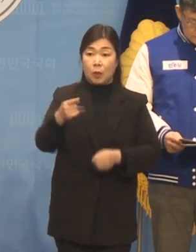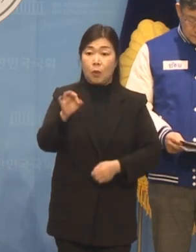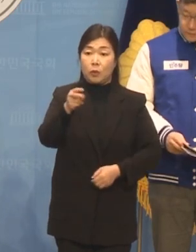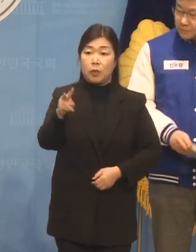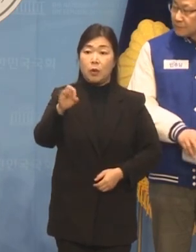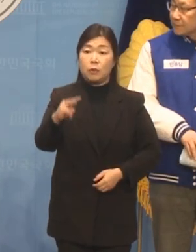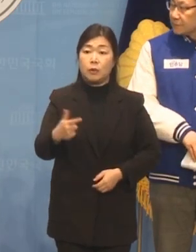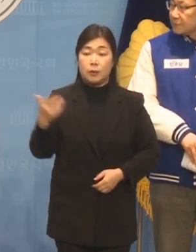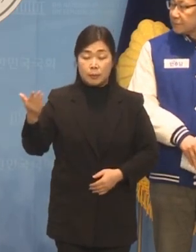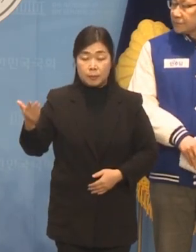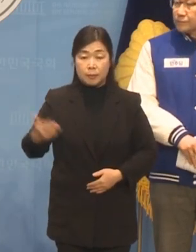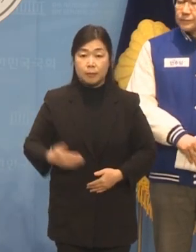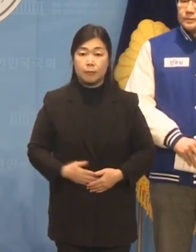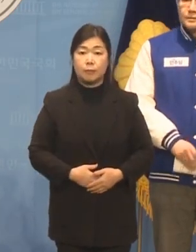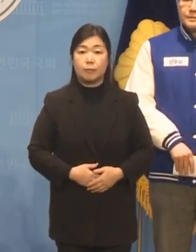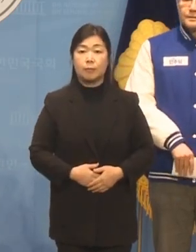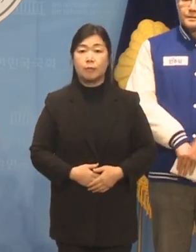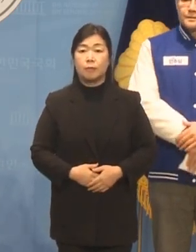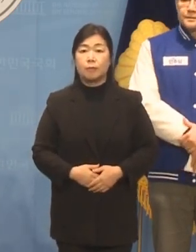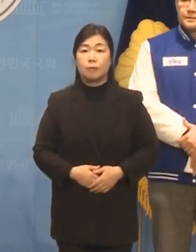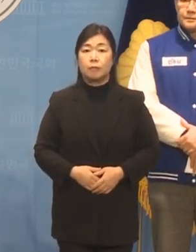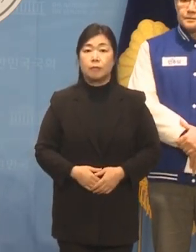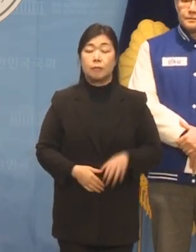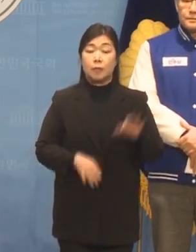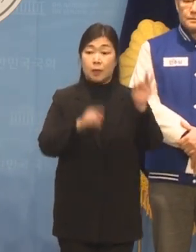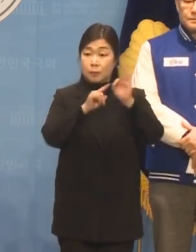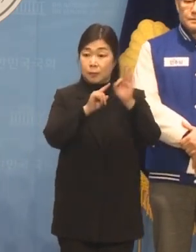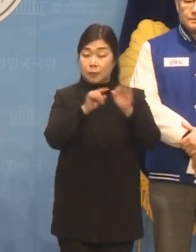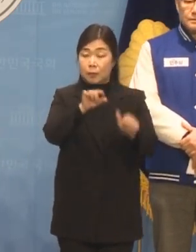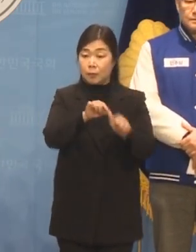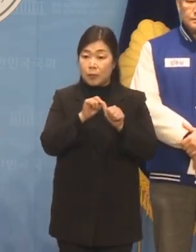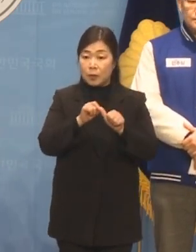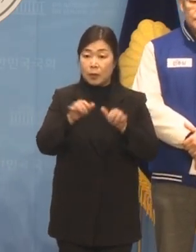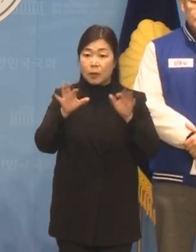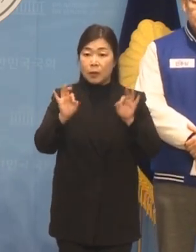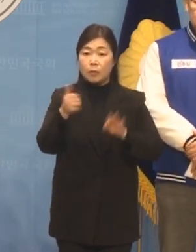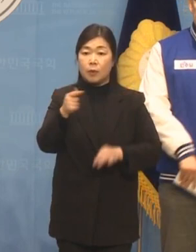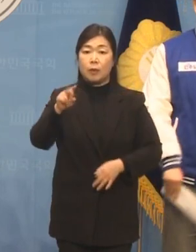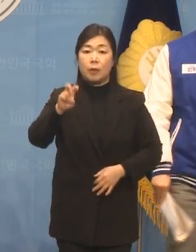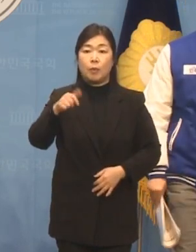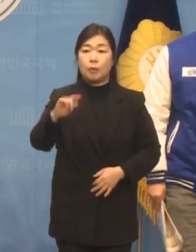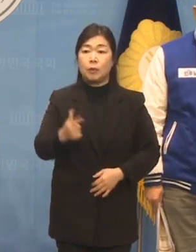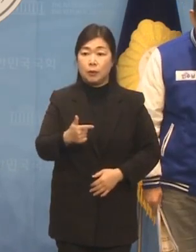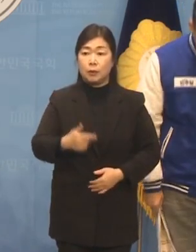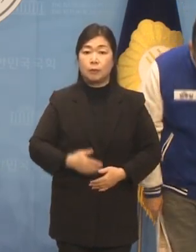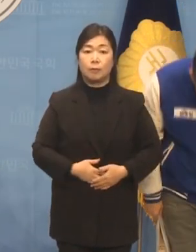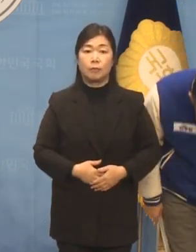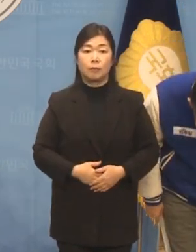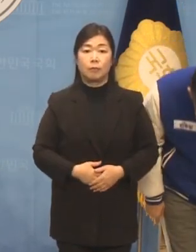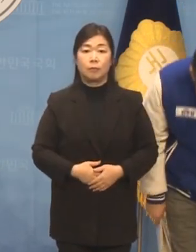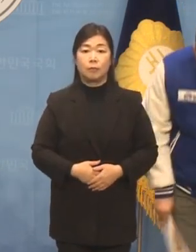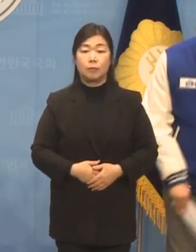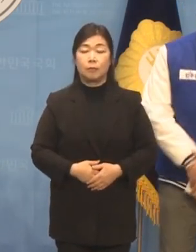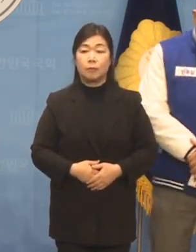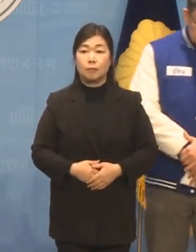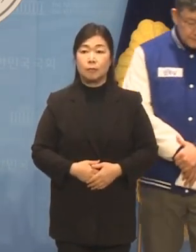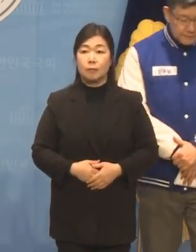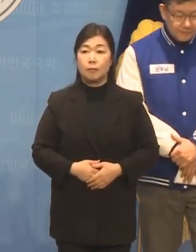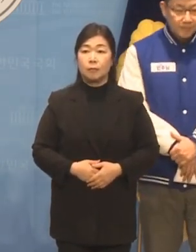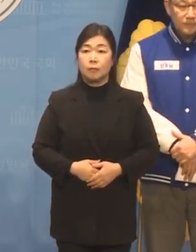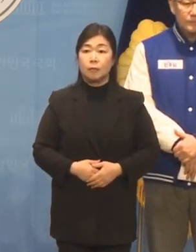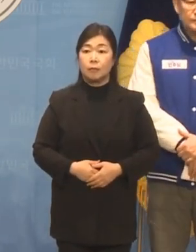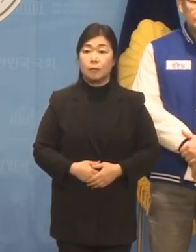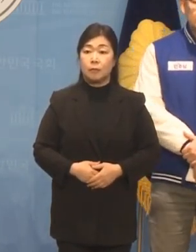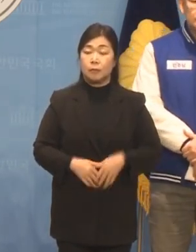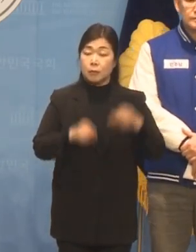인재님 참석하셨습니다. 반갑습니다. 10호 인재 김남근 인재님 참석하셨습니다.